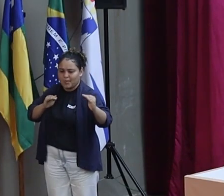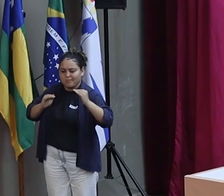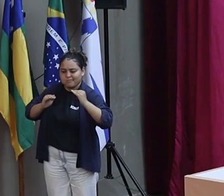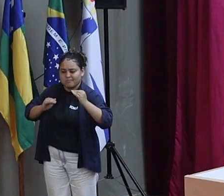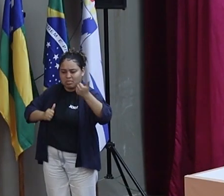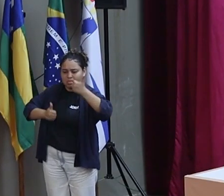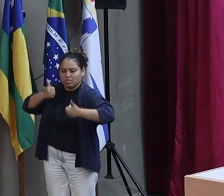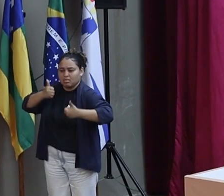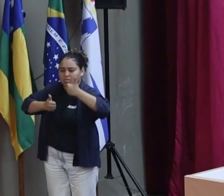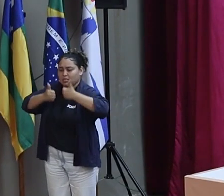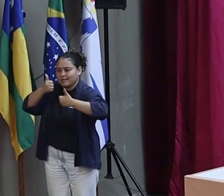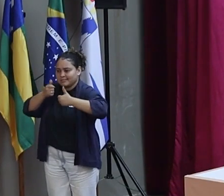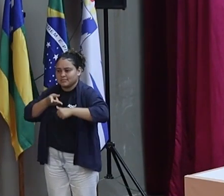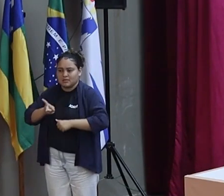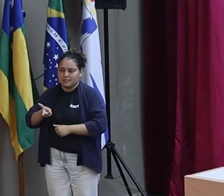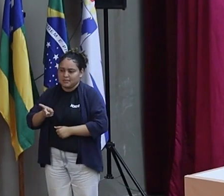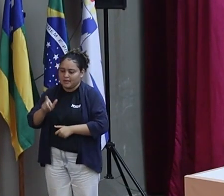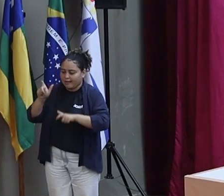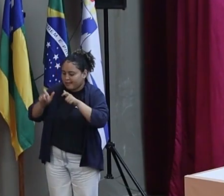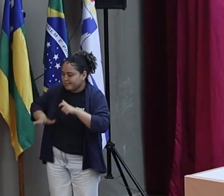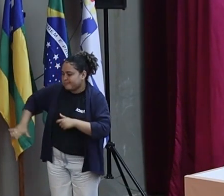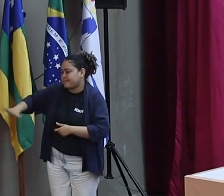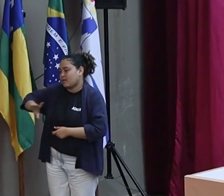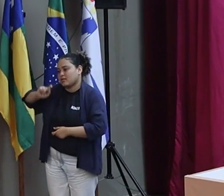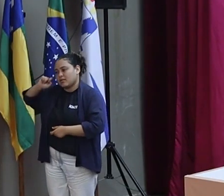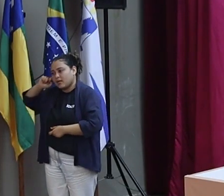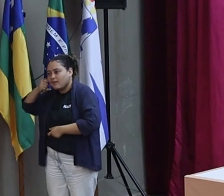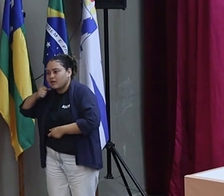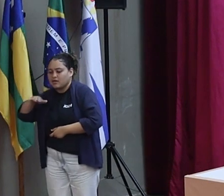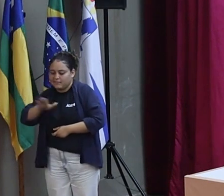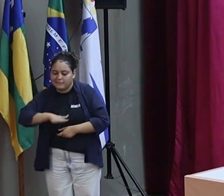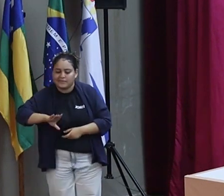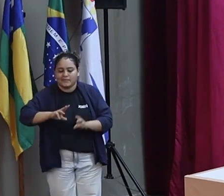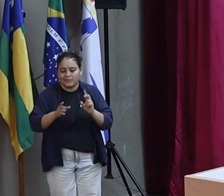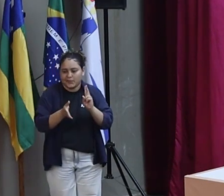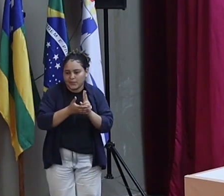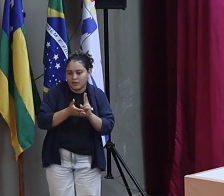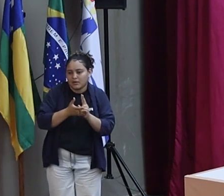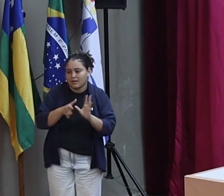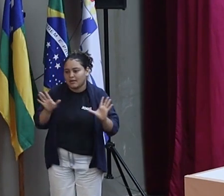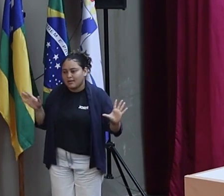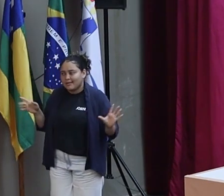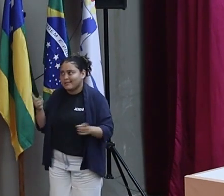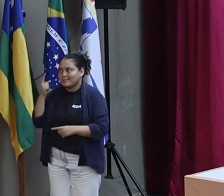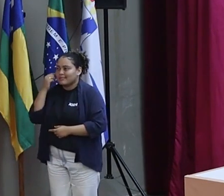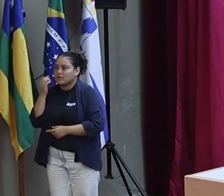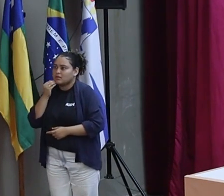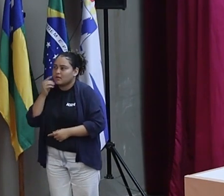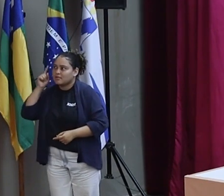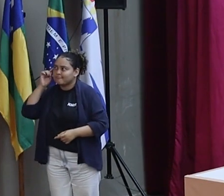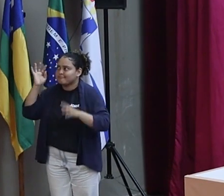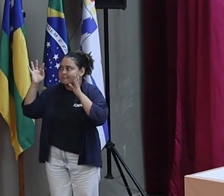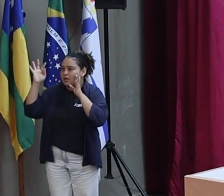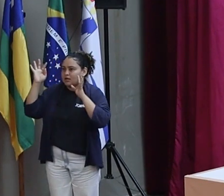competitivismo, e a população negra, com seus saberes, a população indígena, tem trazido uma outra concepção, né? Essa concepção,